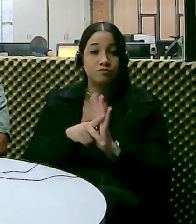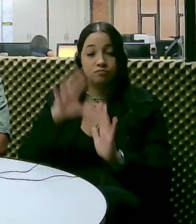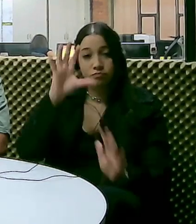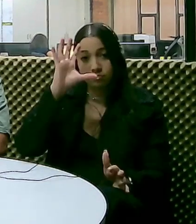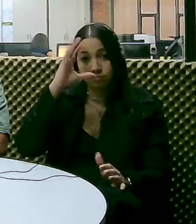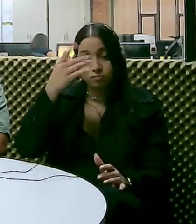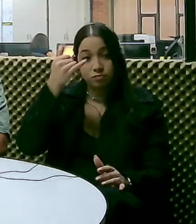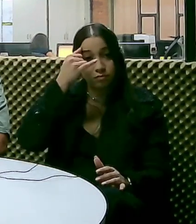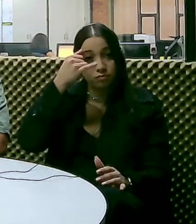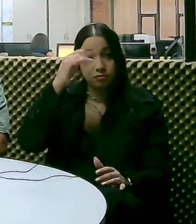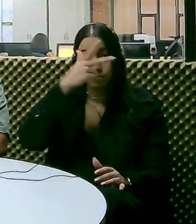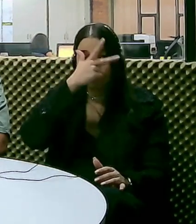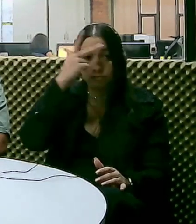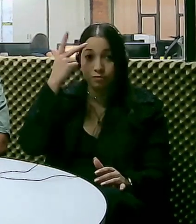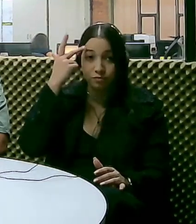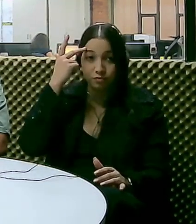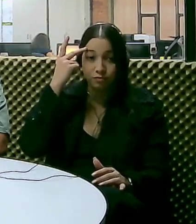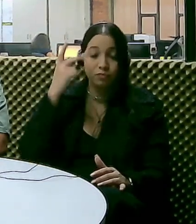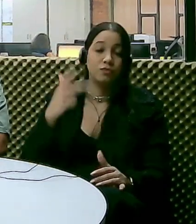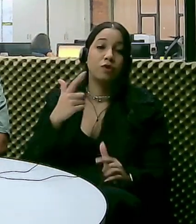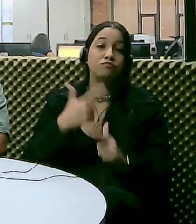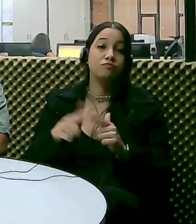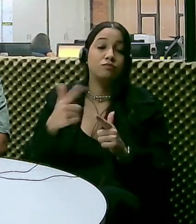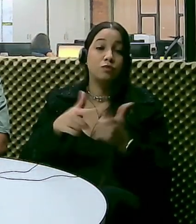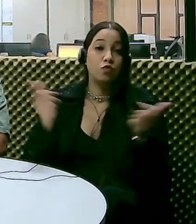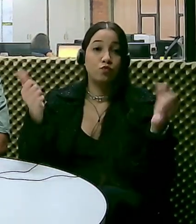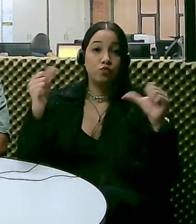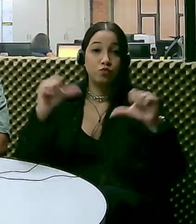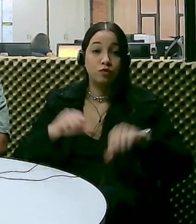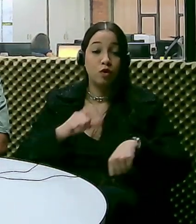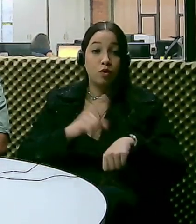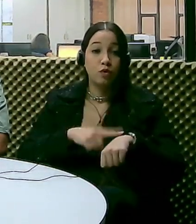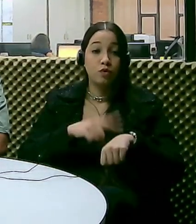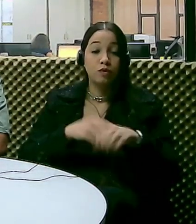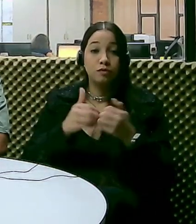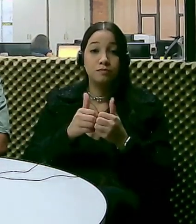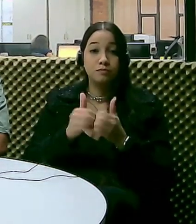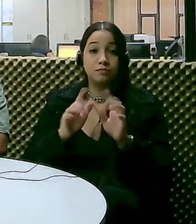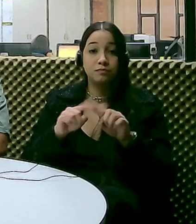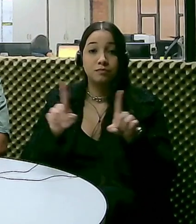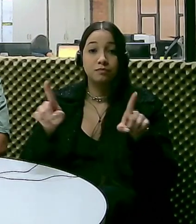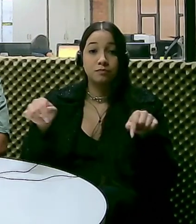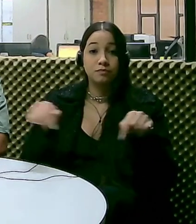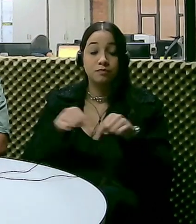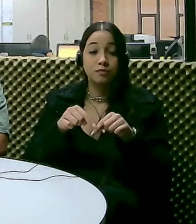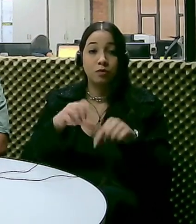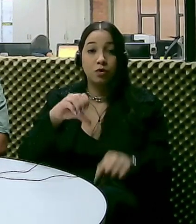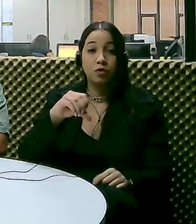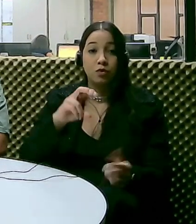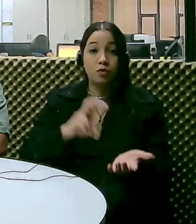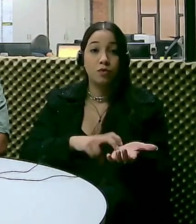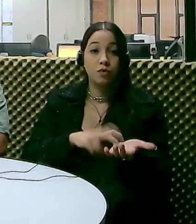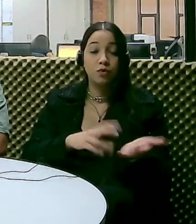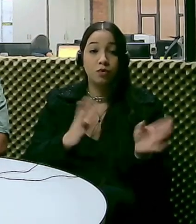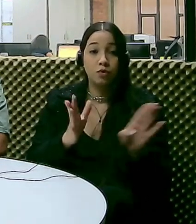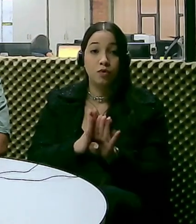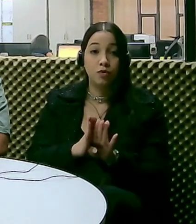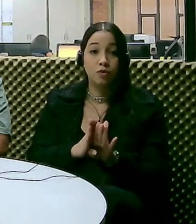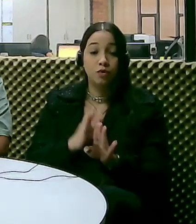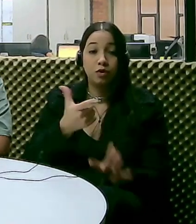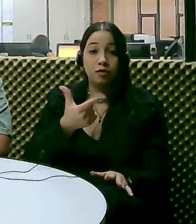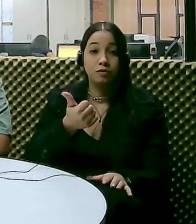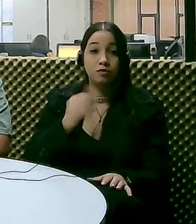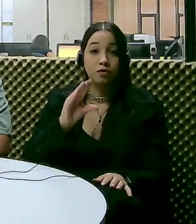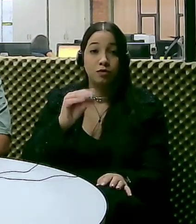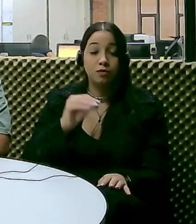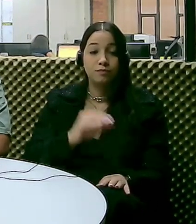para evitar que os pacientes tenham complicações. O horário de funcionamento nas salas vai de 9 da manhã às 9 da